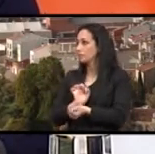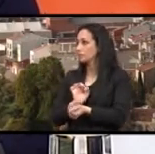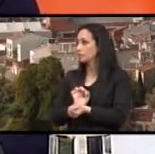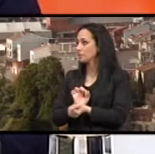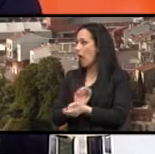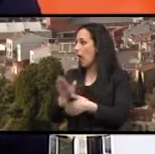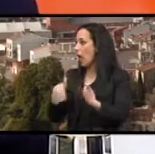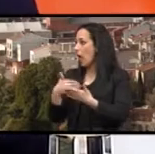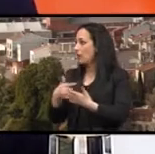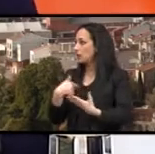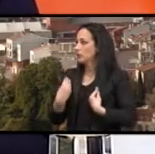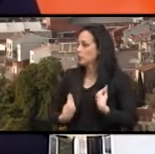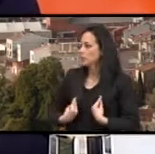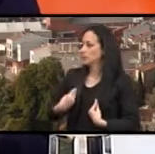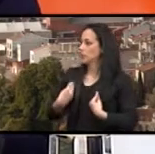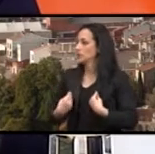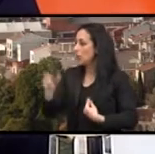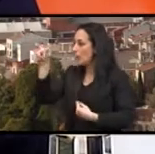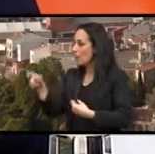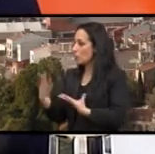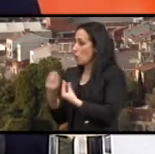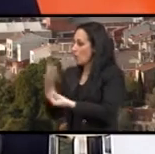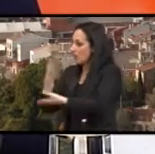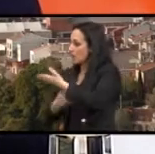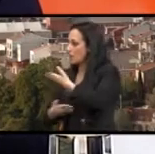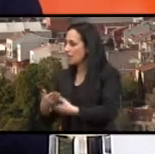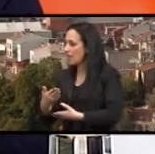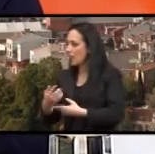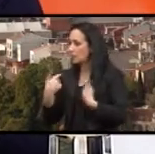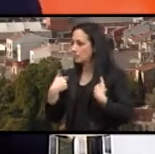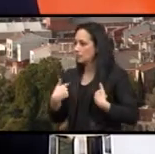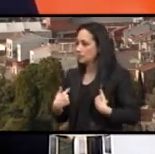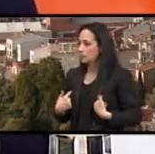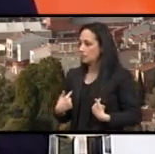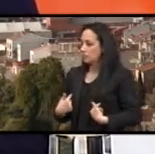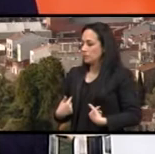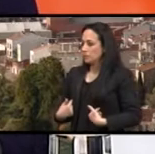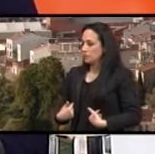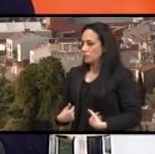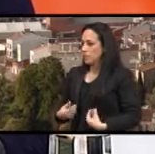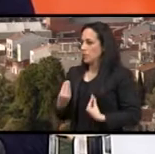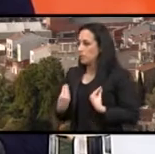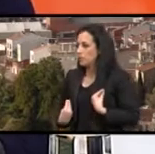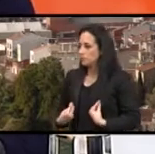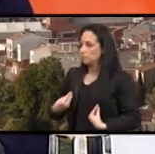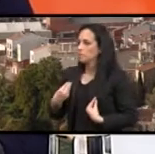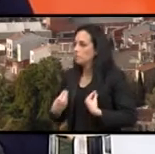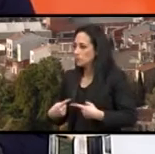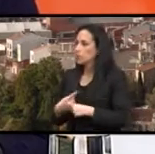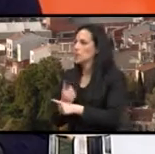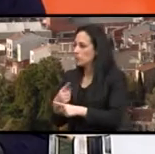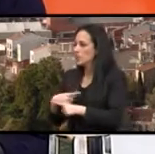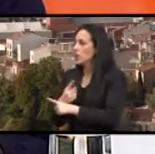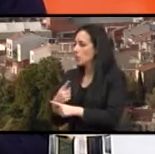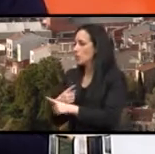alterar-la, no? I comença ja a posar-la inquieta, i comença ja a posar-la més nerviosa. Si aquesta persona a més té, has dit,